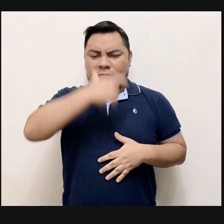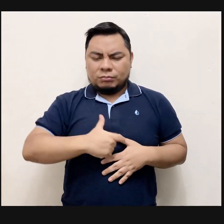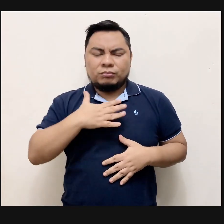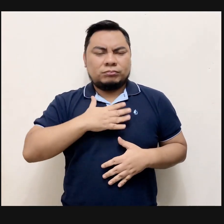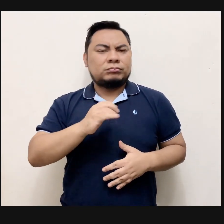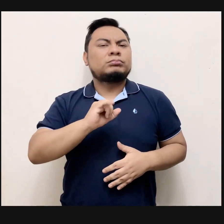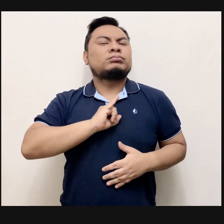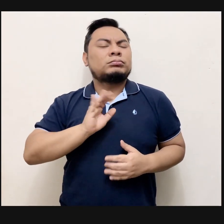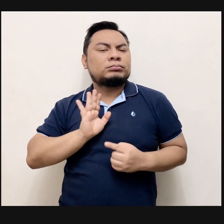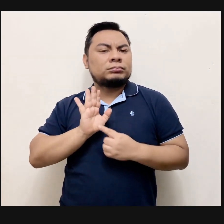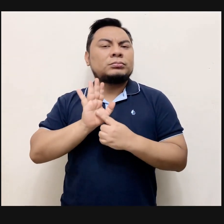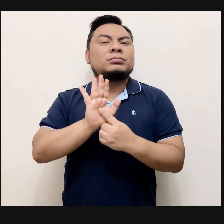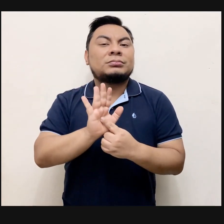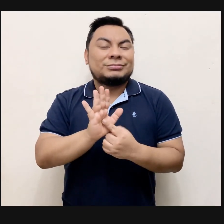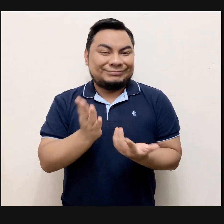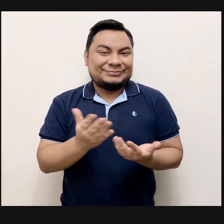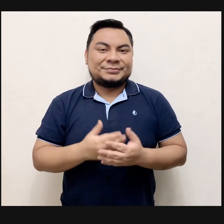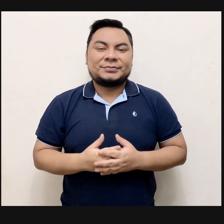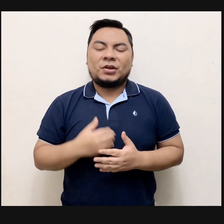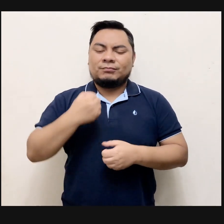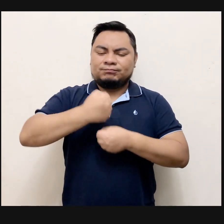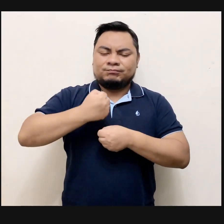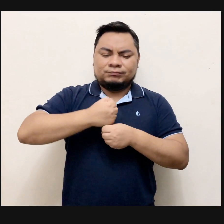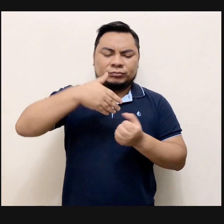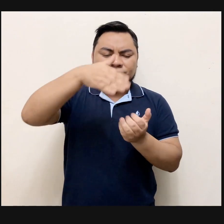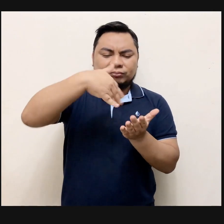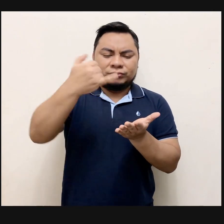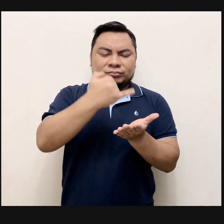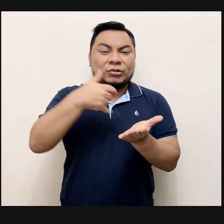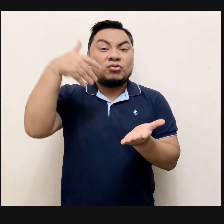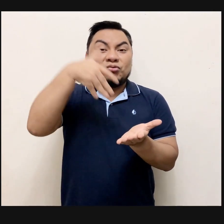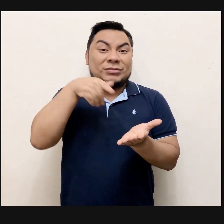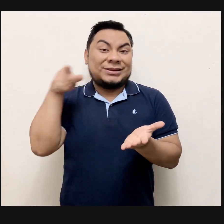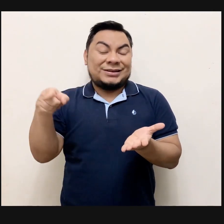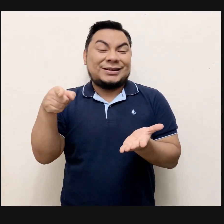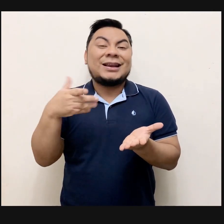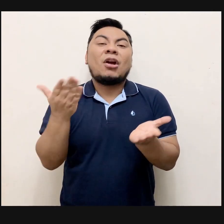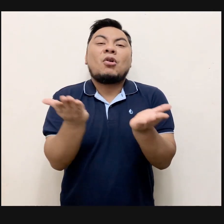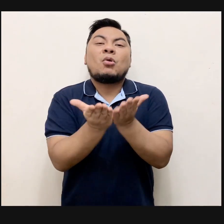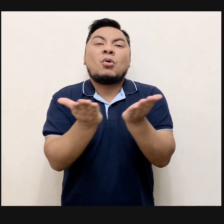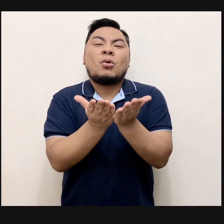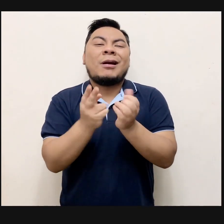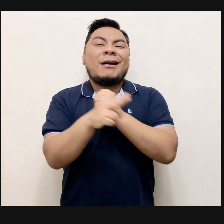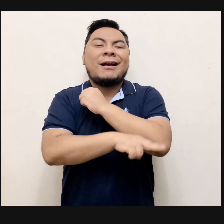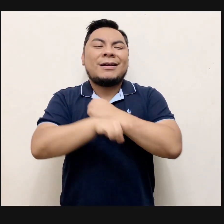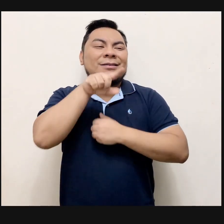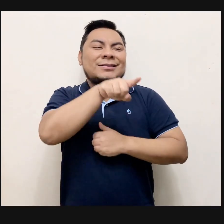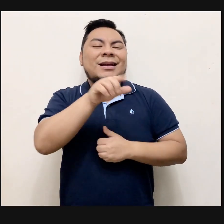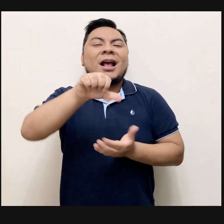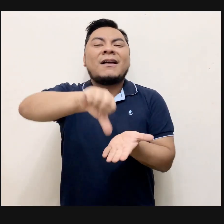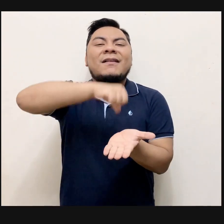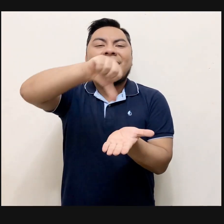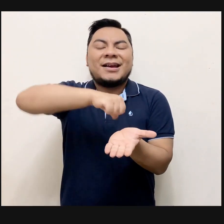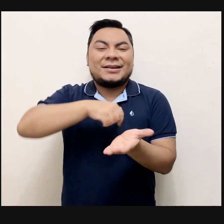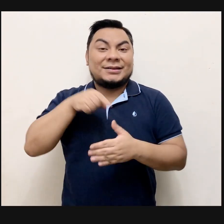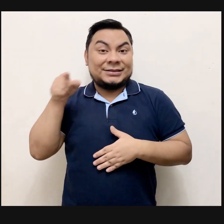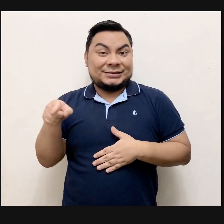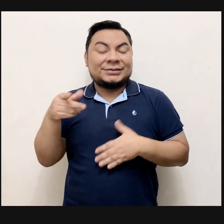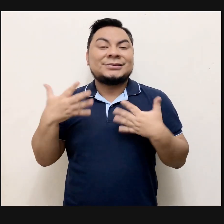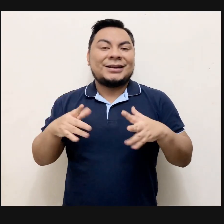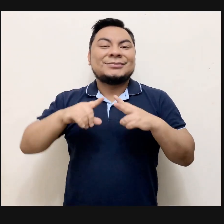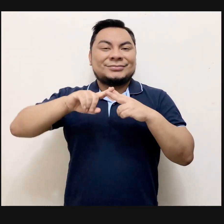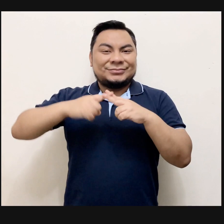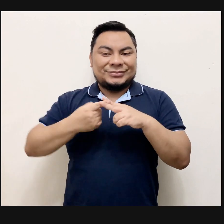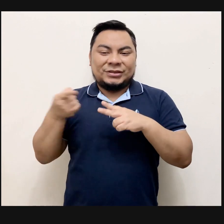construcción personal como en su producción pictórica. Estudió en la Escuela Nacional de Bellas Artes, donde se unió al